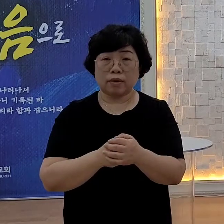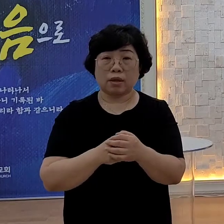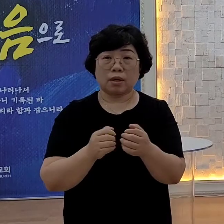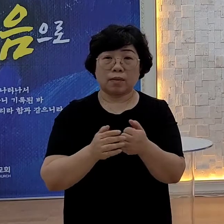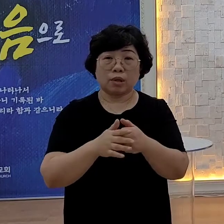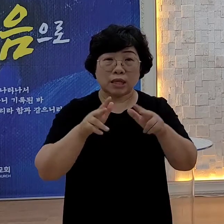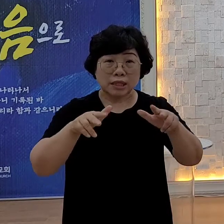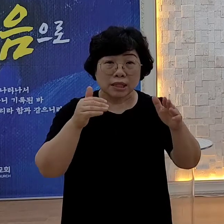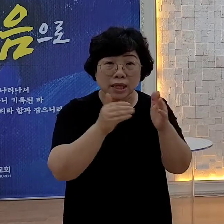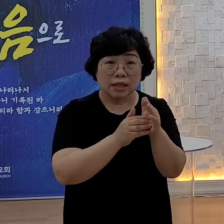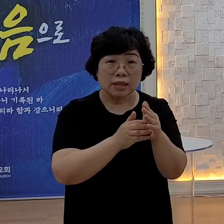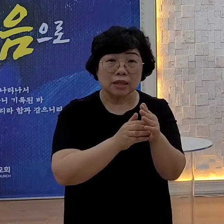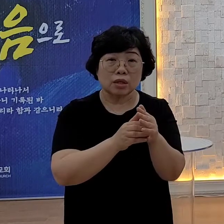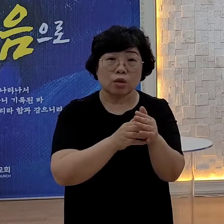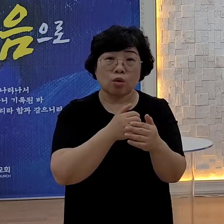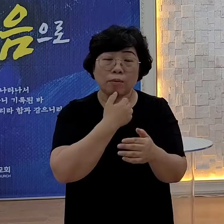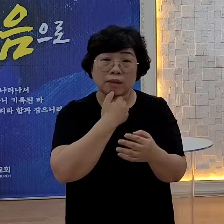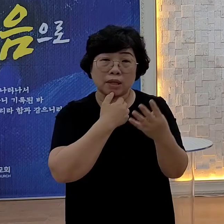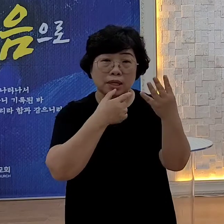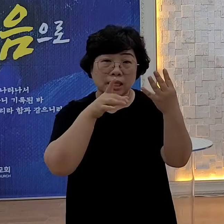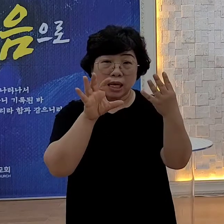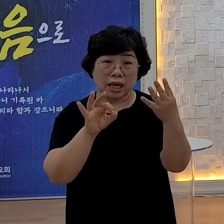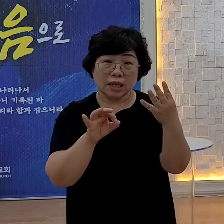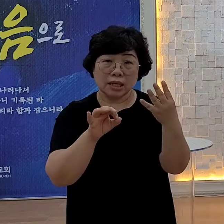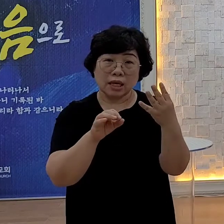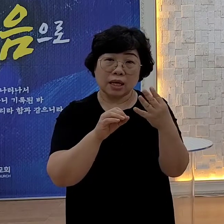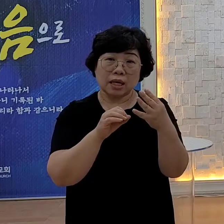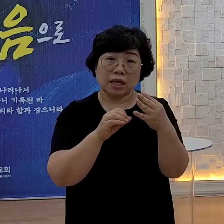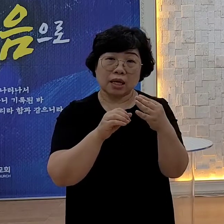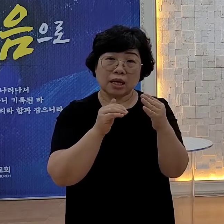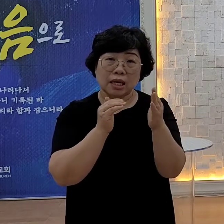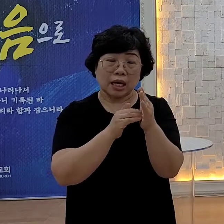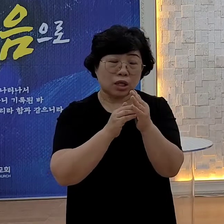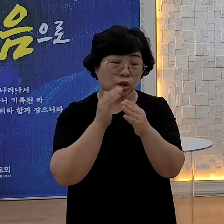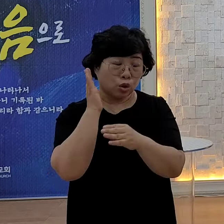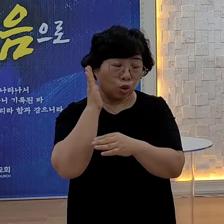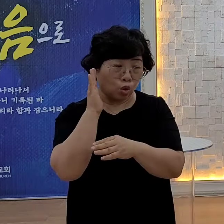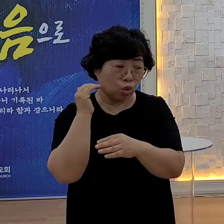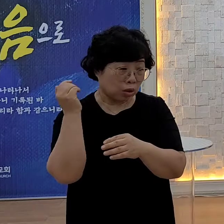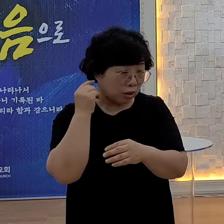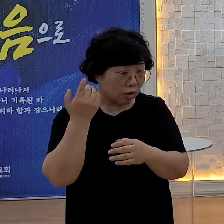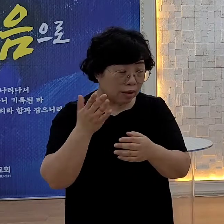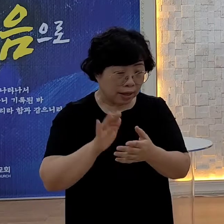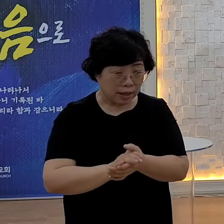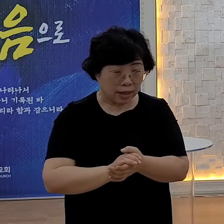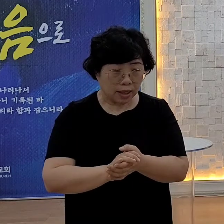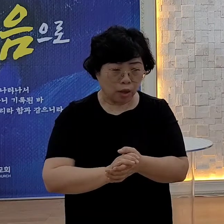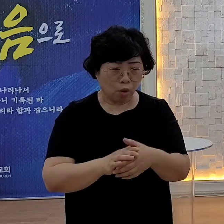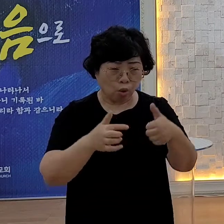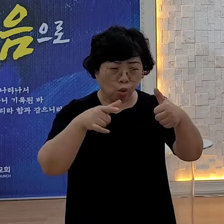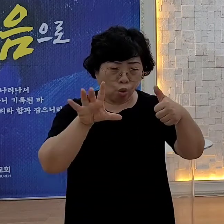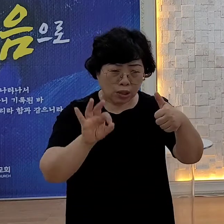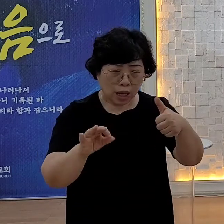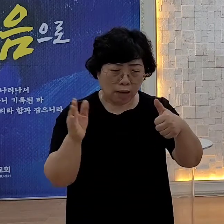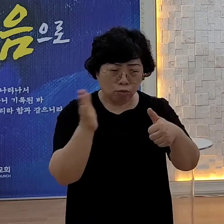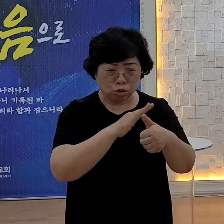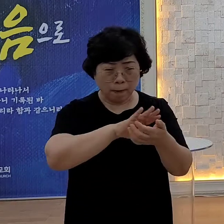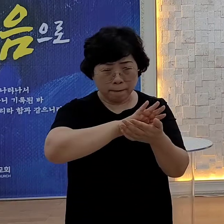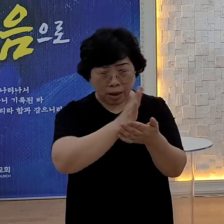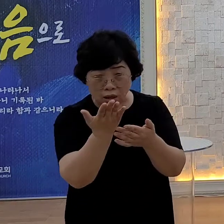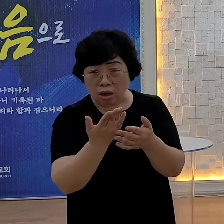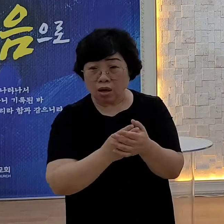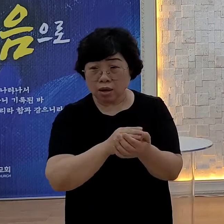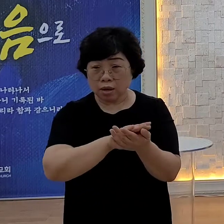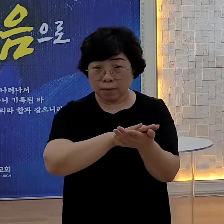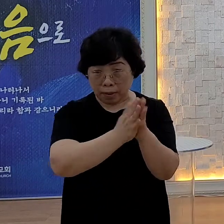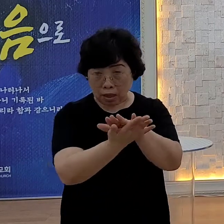지금까지 오늘 이제 4장과 5장은 이제 내용이 확 달라집니다. 지금까지 이제 믿음이 뭔지에 대해서 계속 이제 설명하고